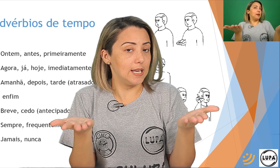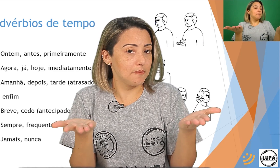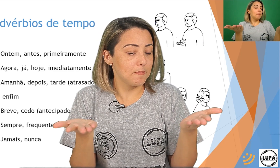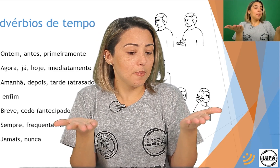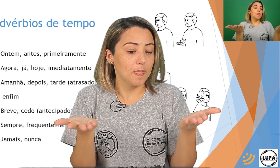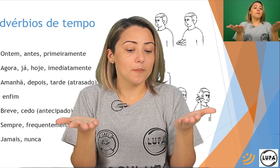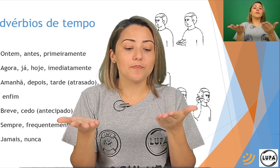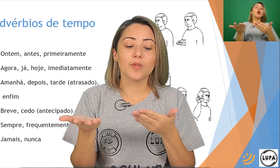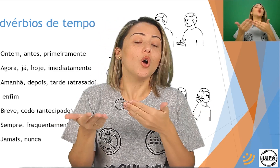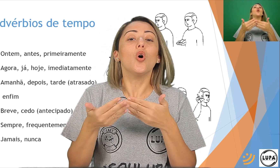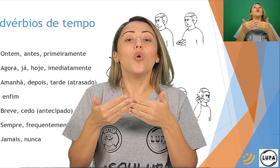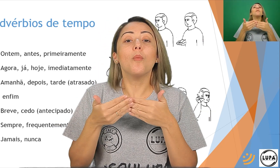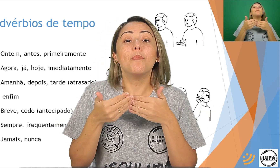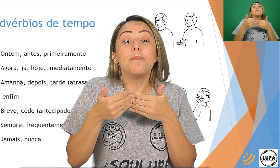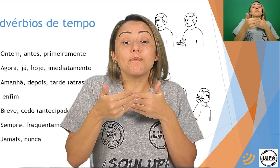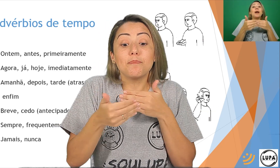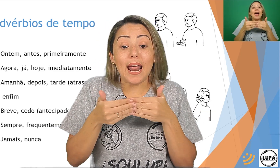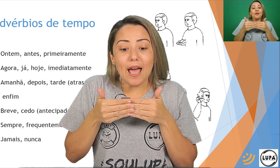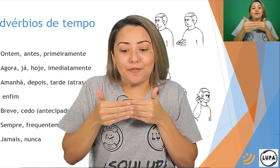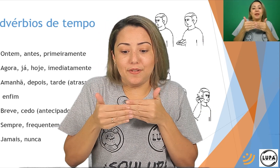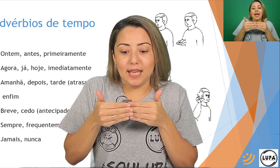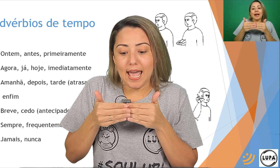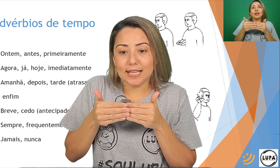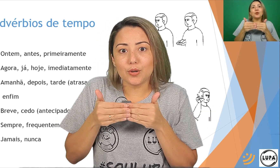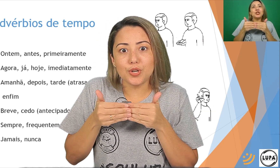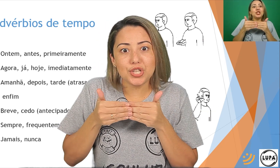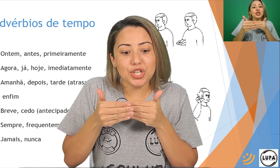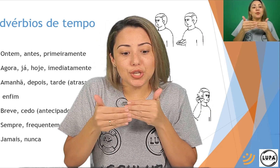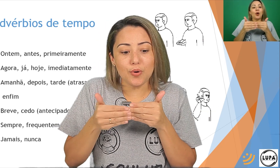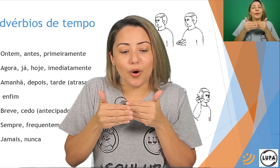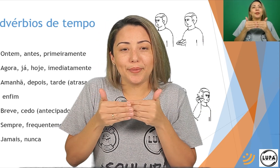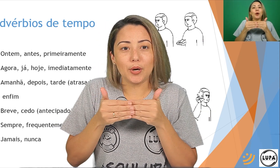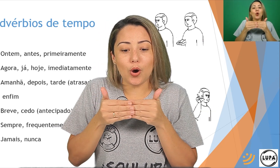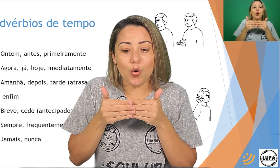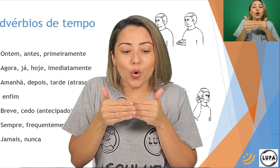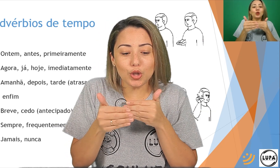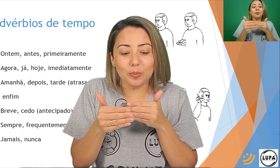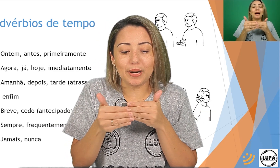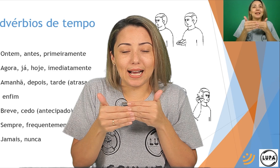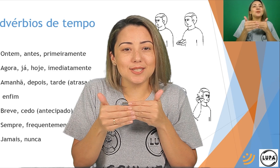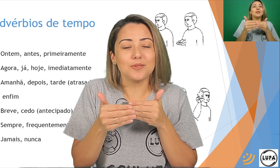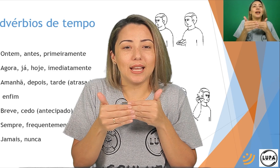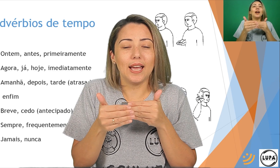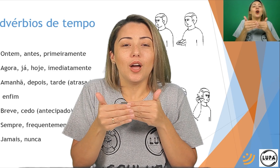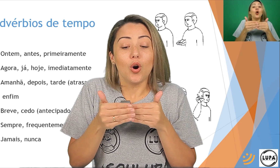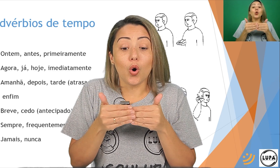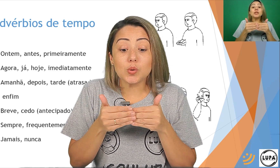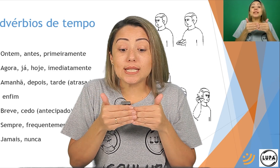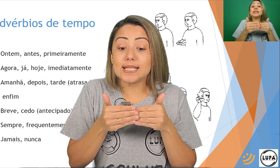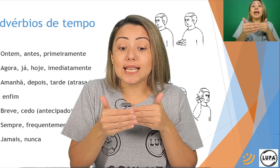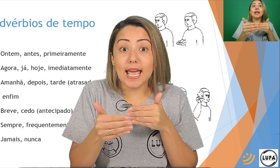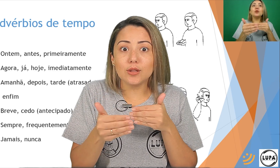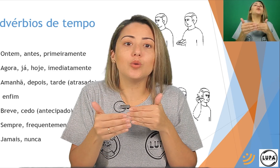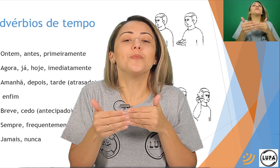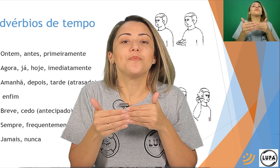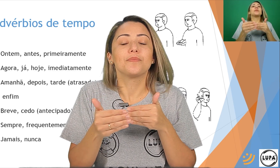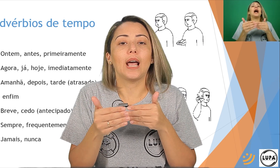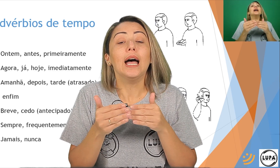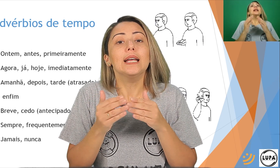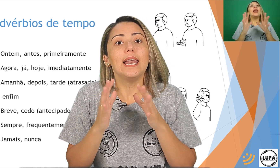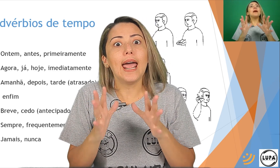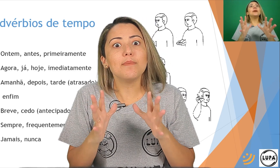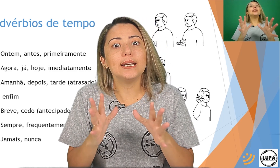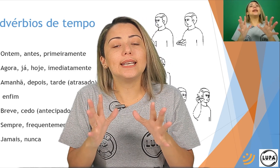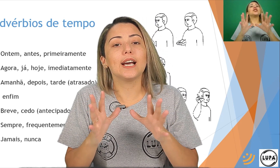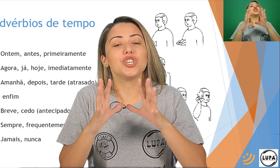ser assim. O breve é aqui curtinho, ó, então a curto prazo, né? Ou cedo,